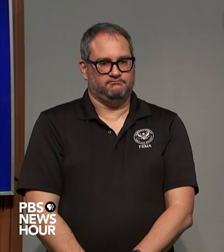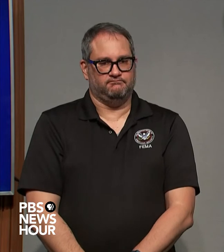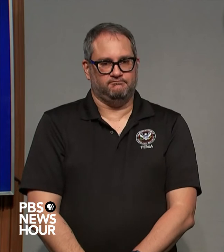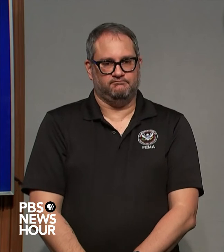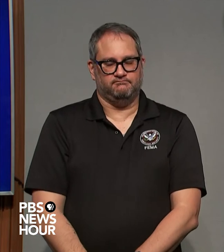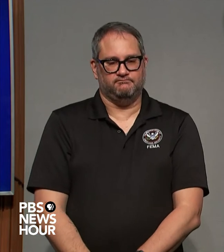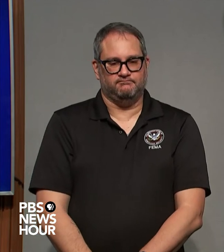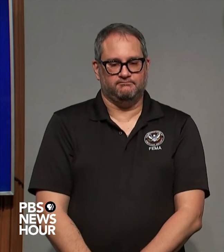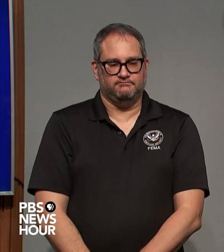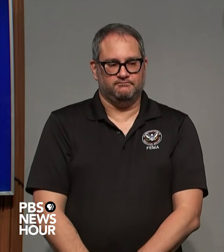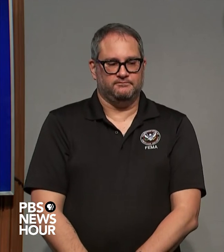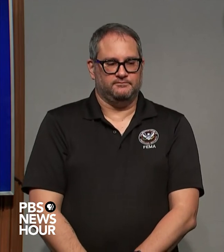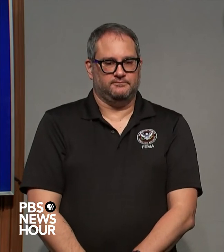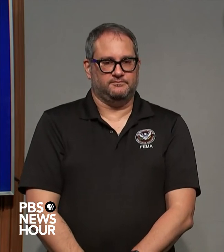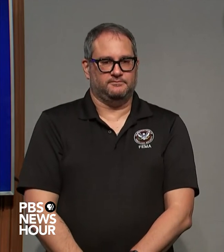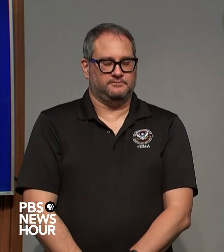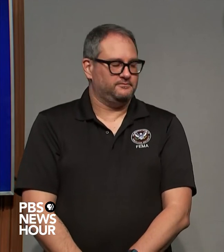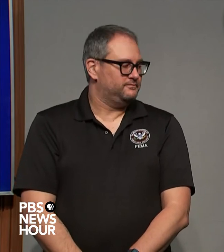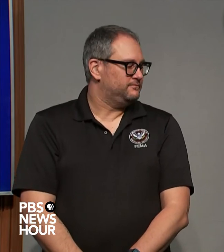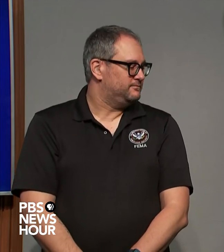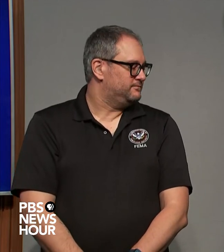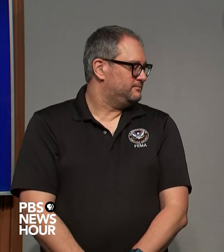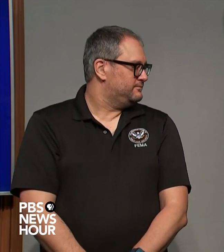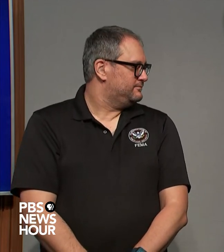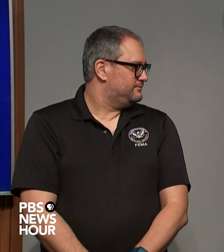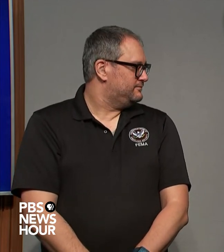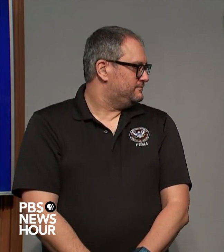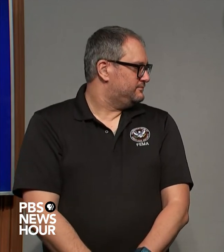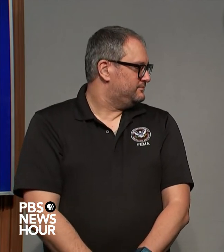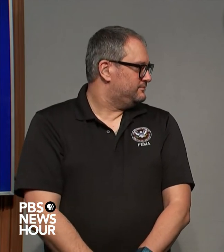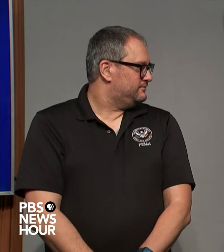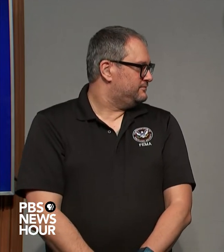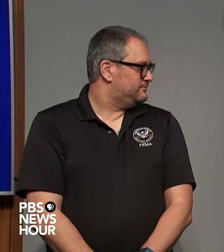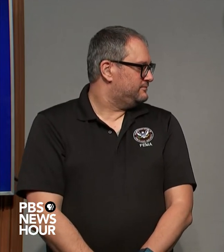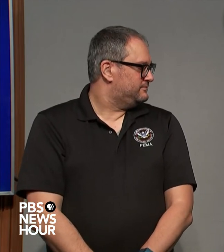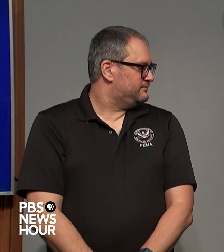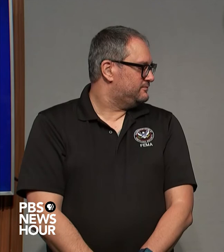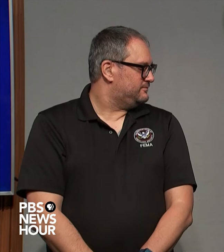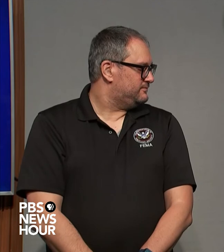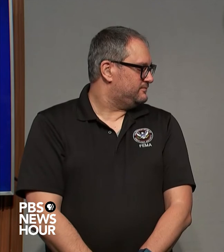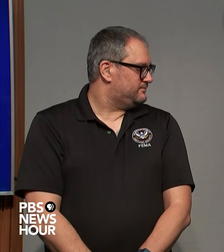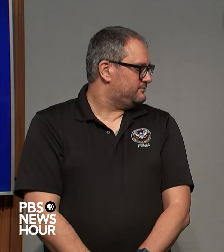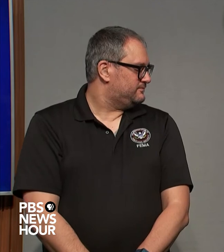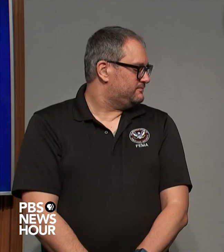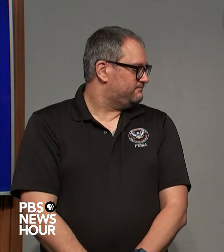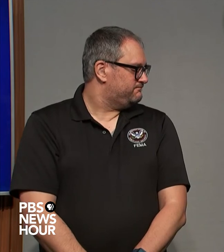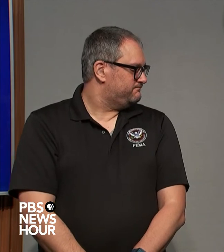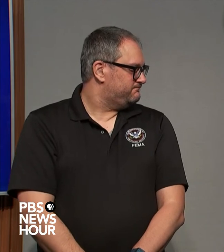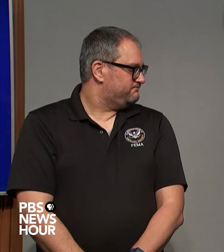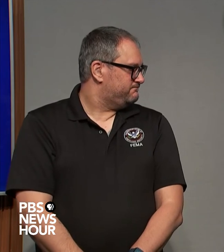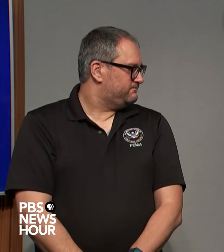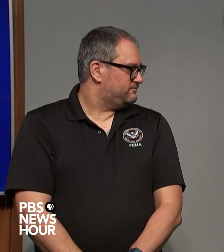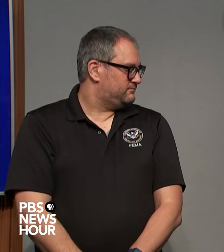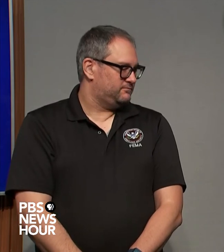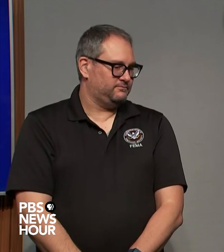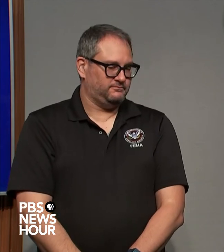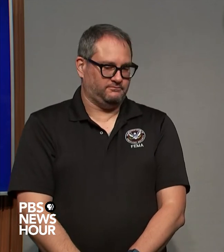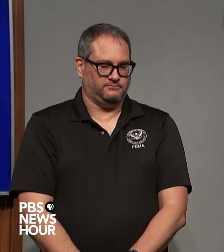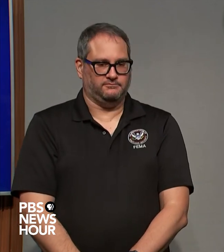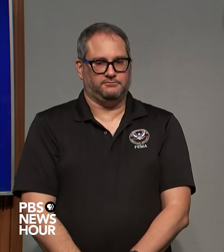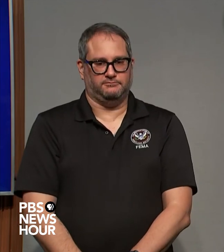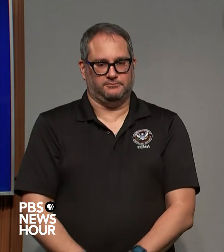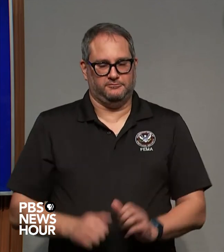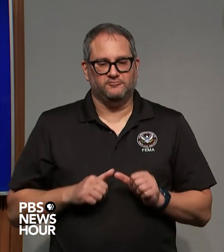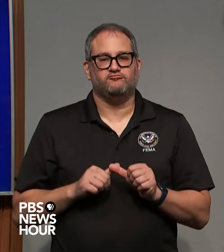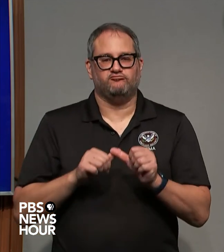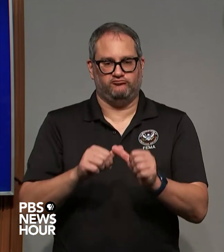compañía de electricidad para ver cómo están ellos posicionados para restaurar la energía eléctrica en cuanto a agua